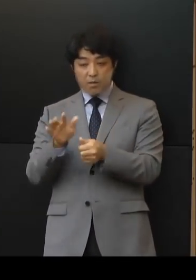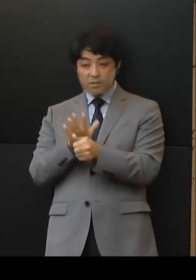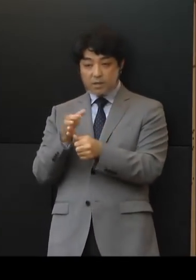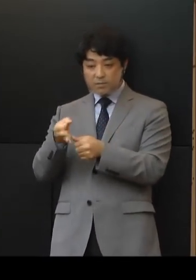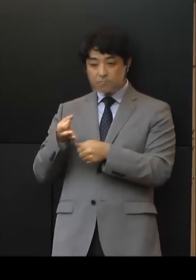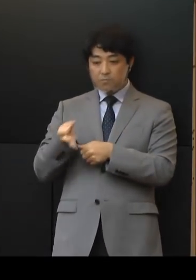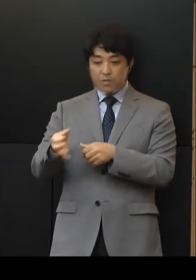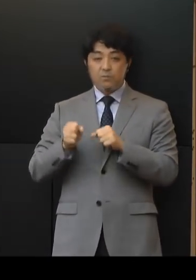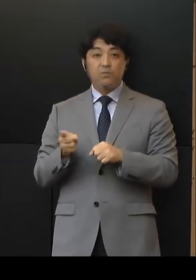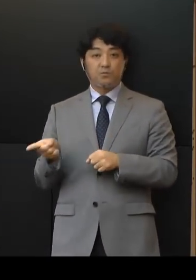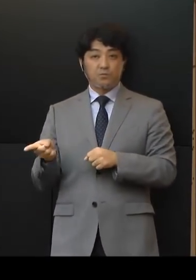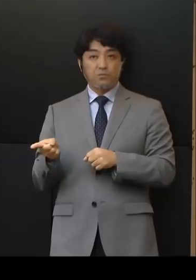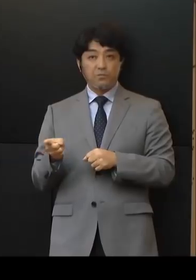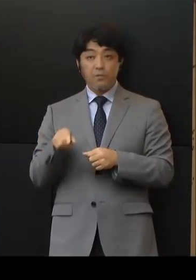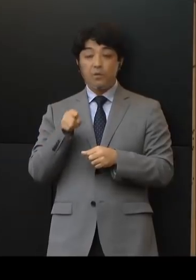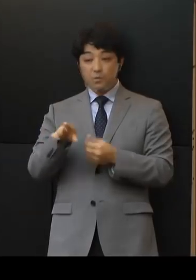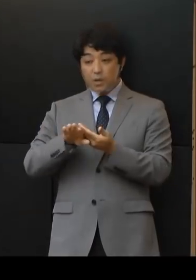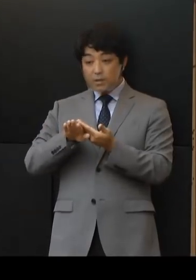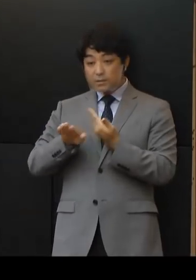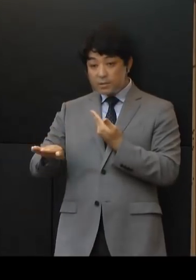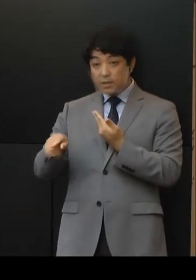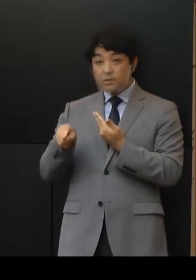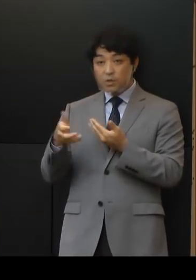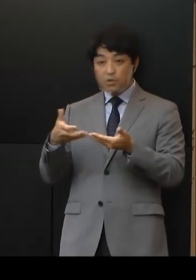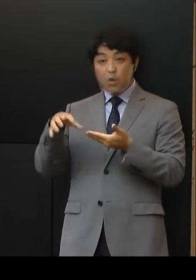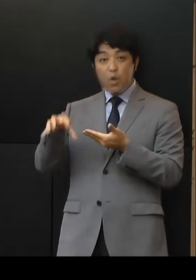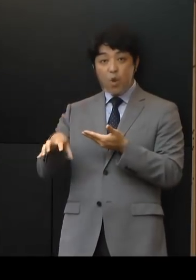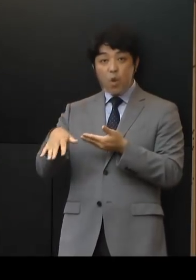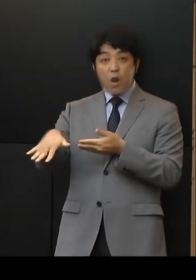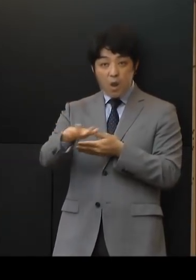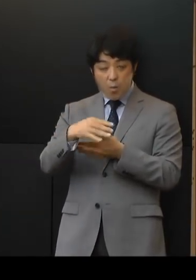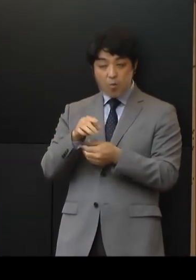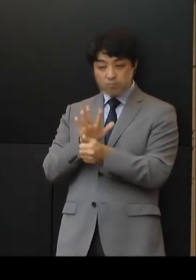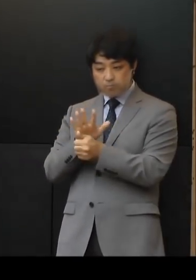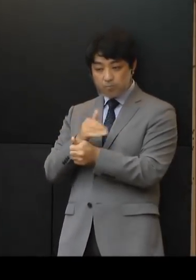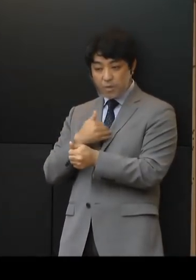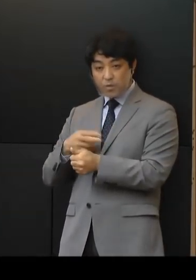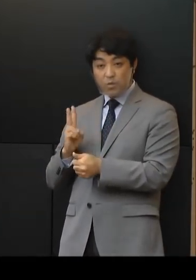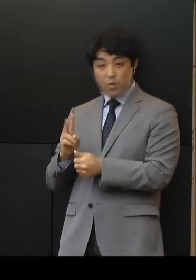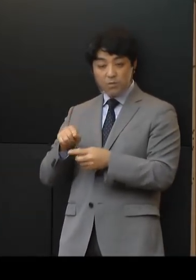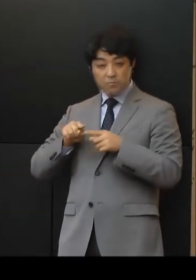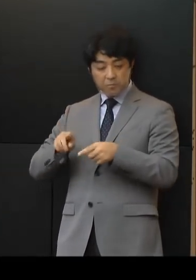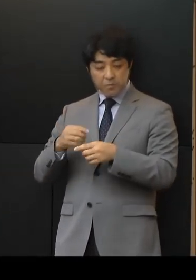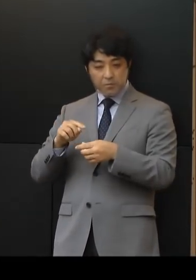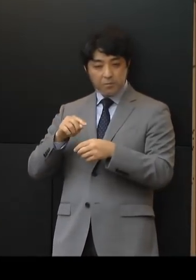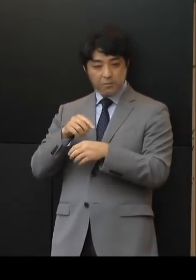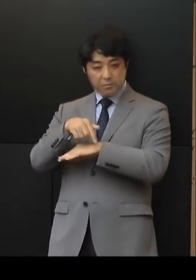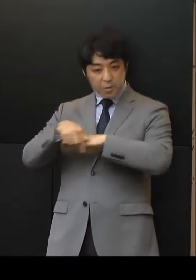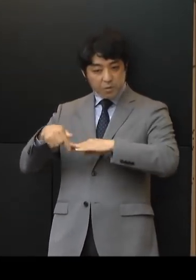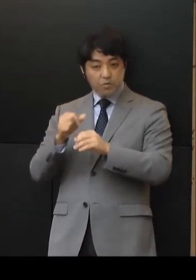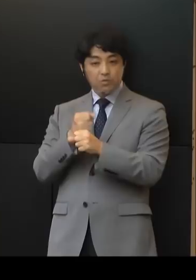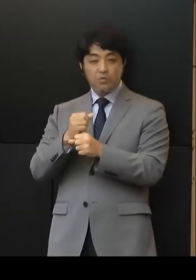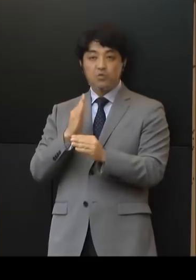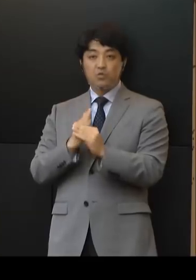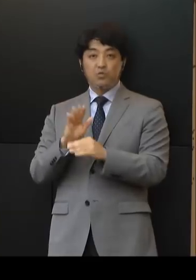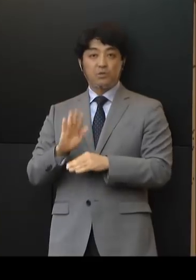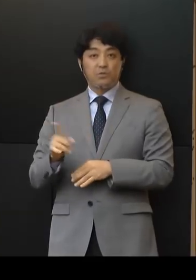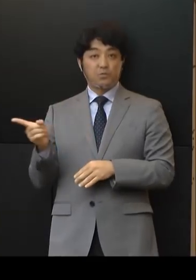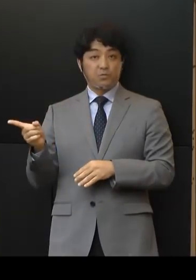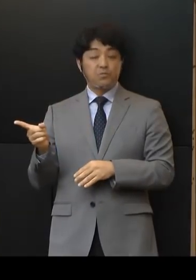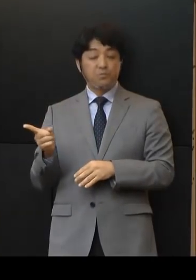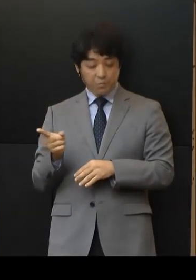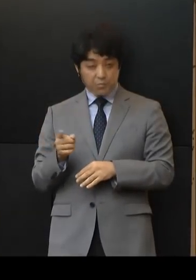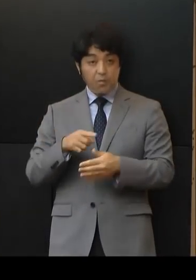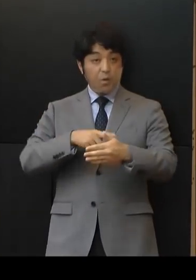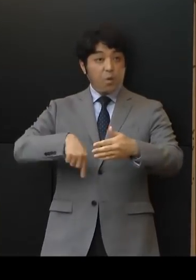らにその他の事業者に対しても引き続き支援策を検討してまいります。各種の支援制度については後ほど